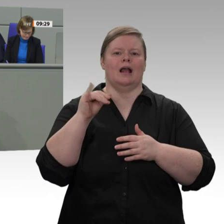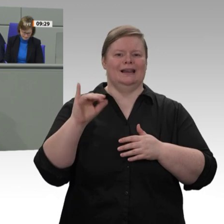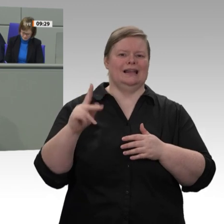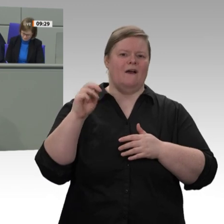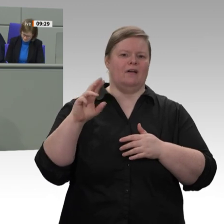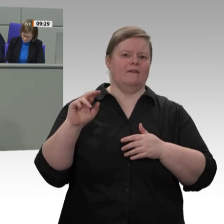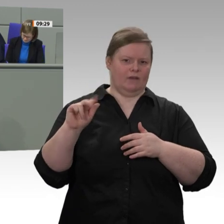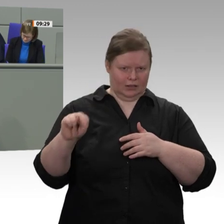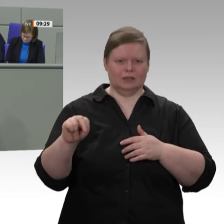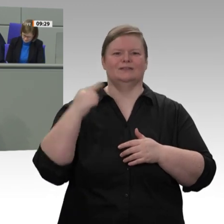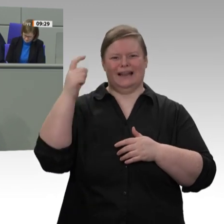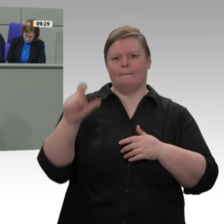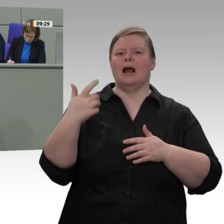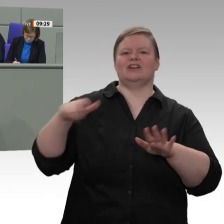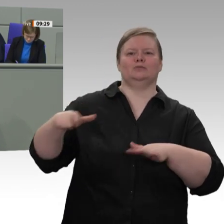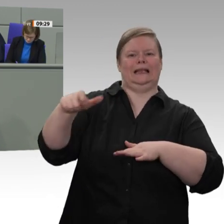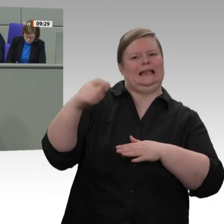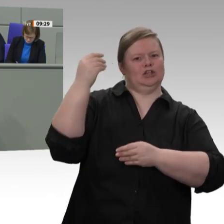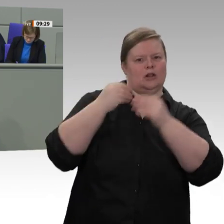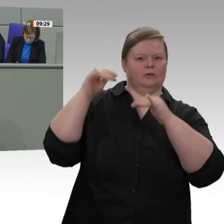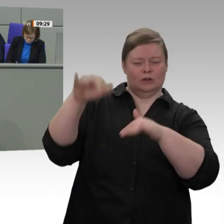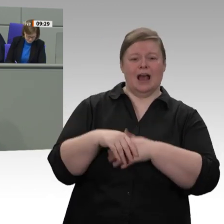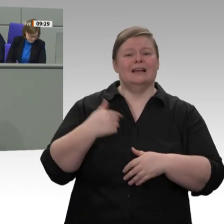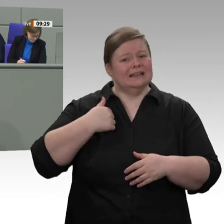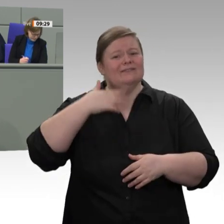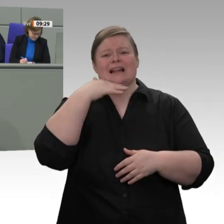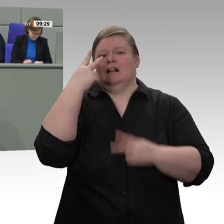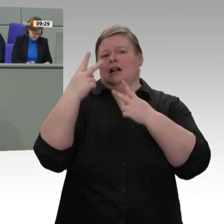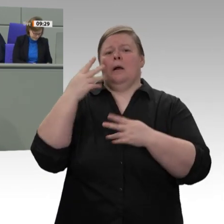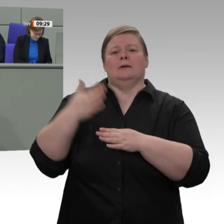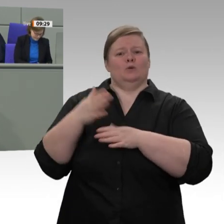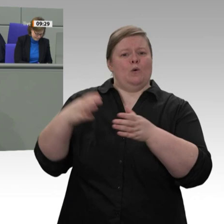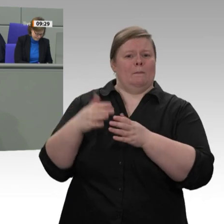den Herrn Bundespräsidenten richten. Im Namen meiner Fraktion möchte ich Ihnen